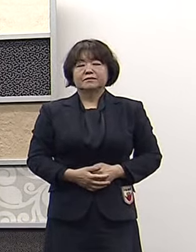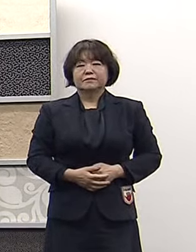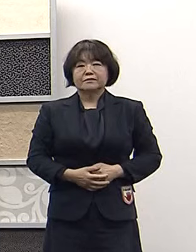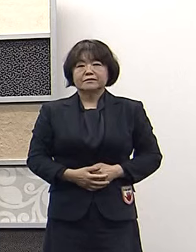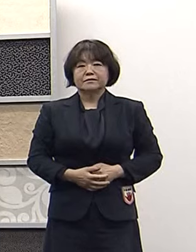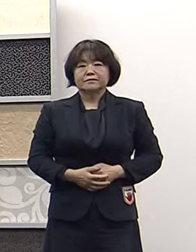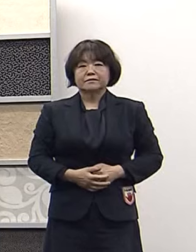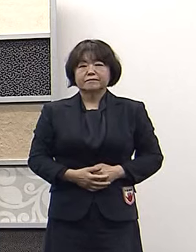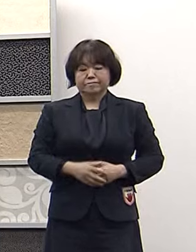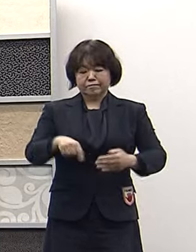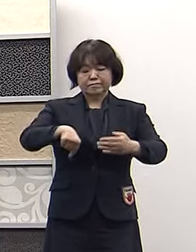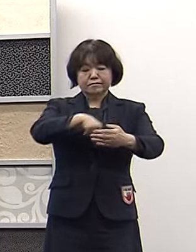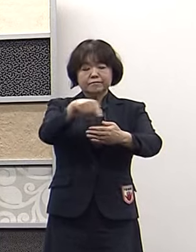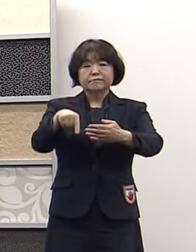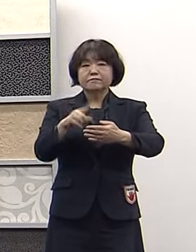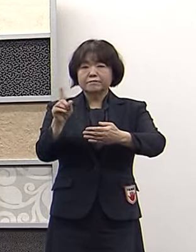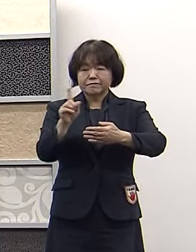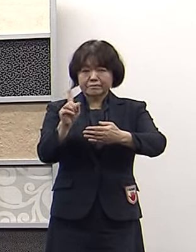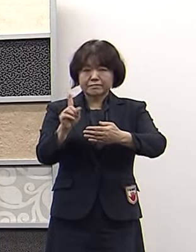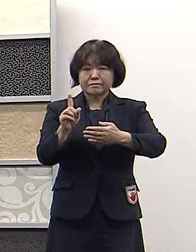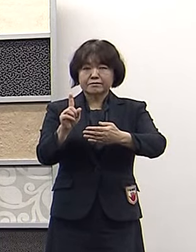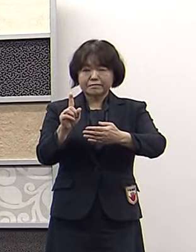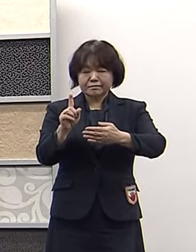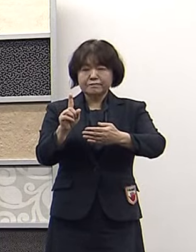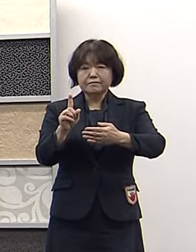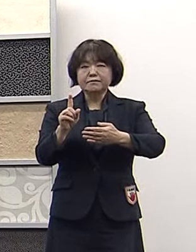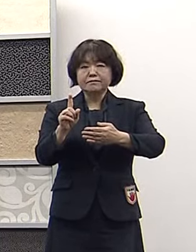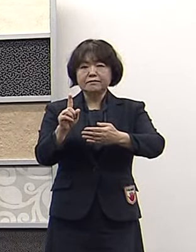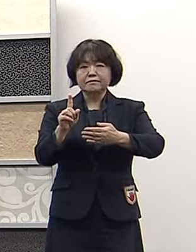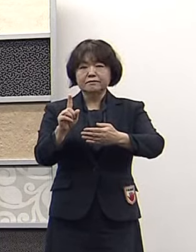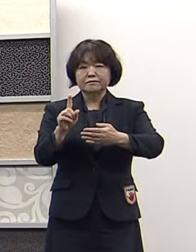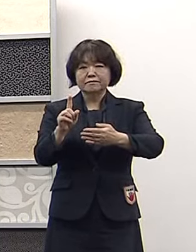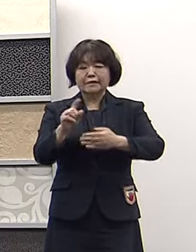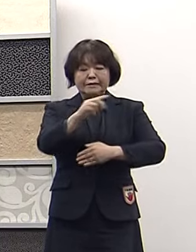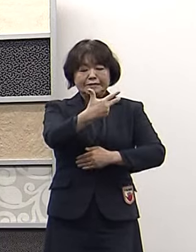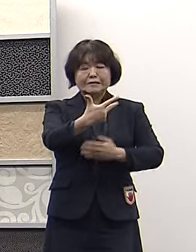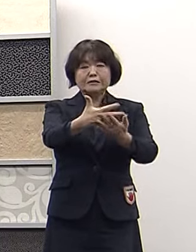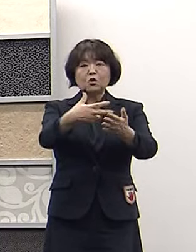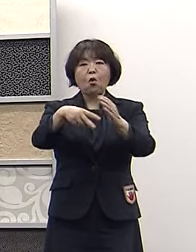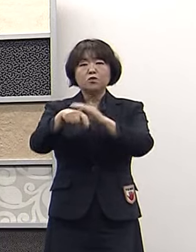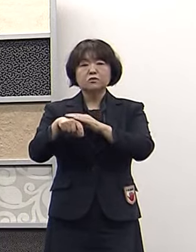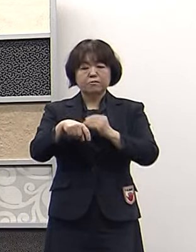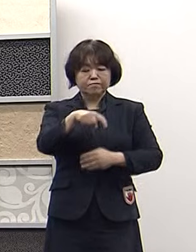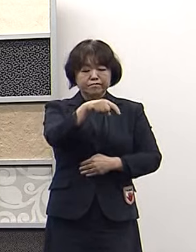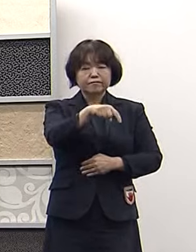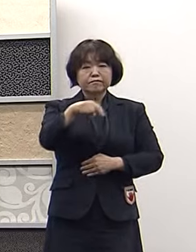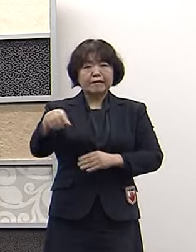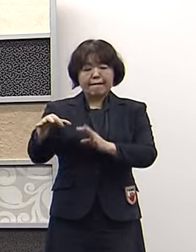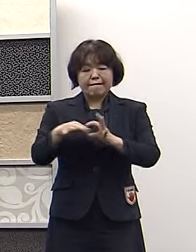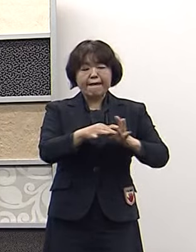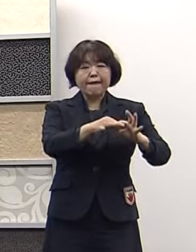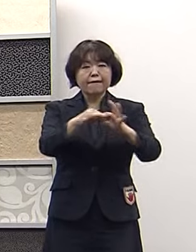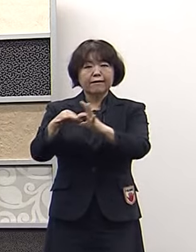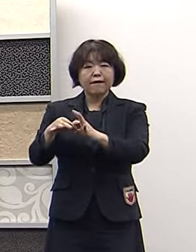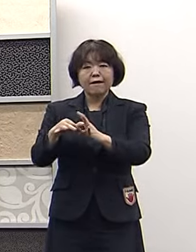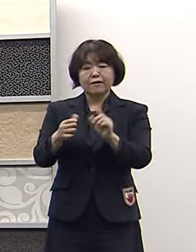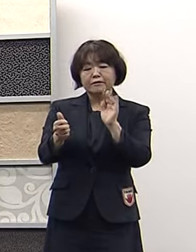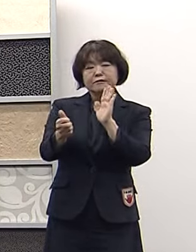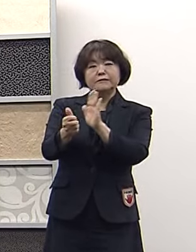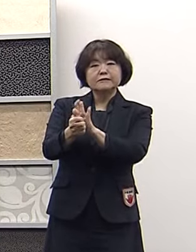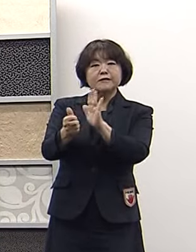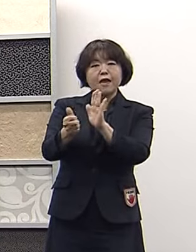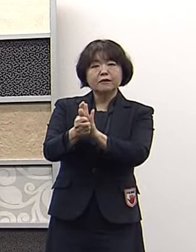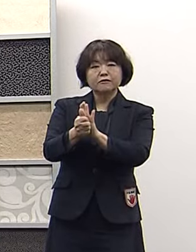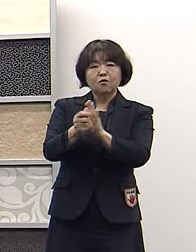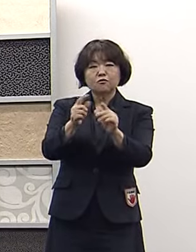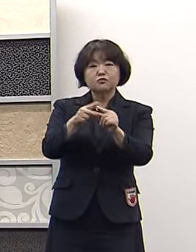まず、その見直しの内容ですが、まず、各市町村における連携支援の中核となるヤング